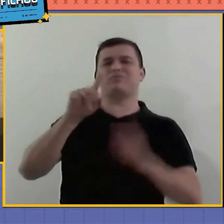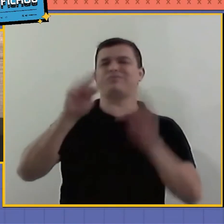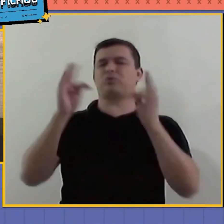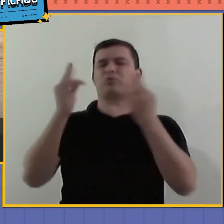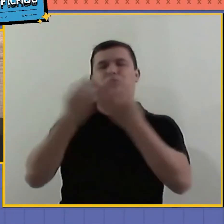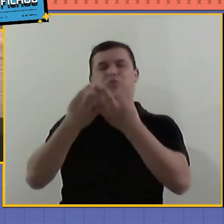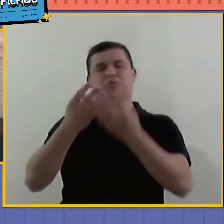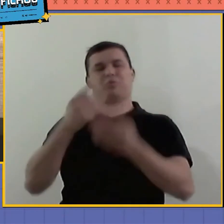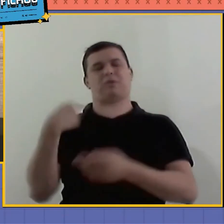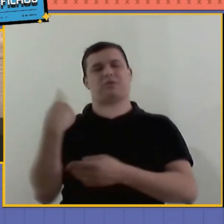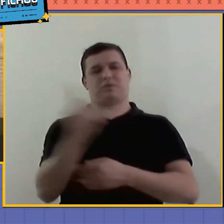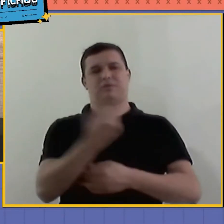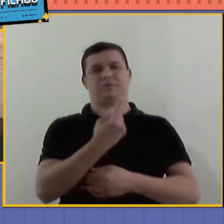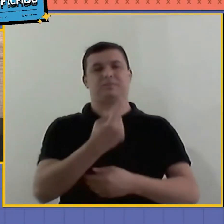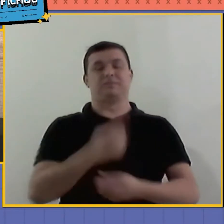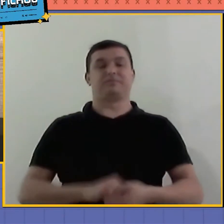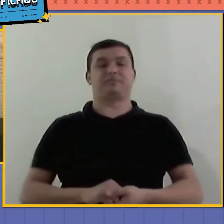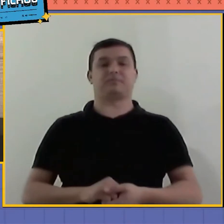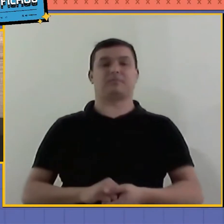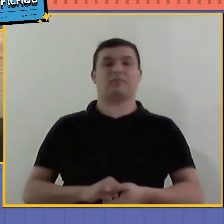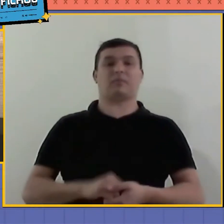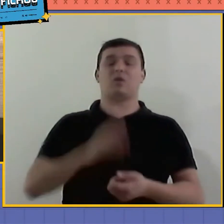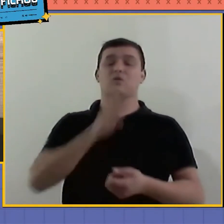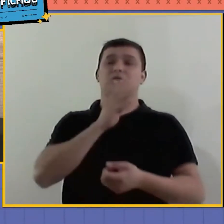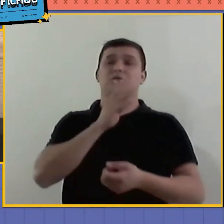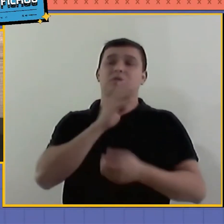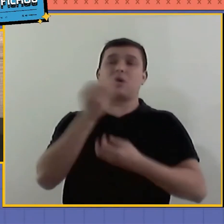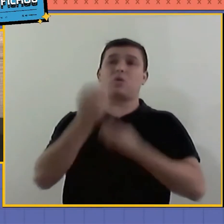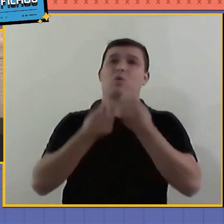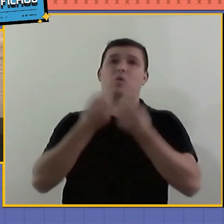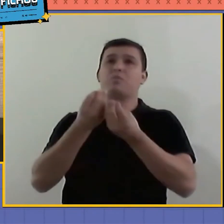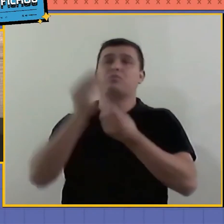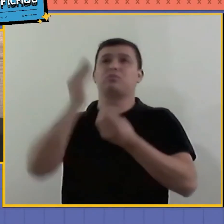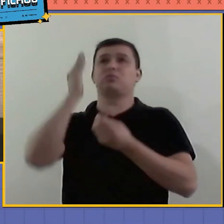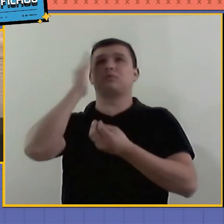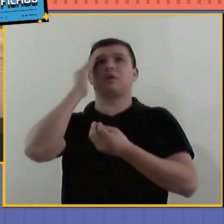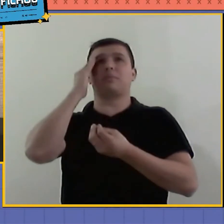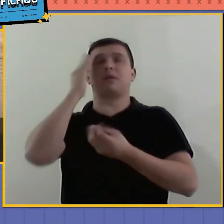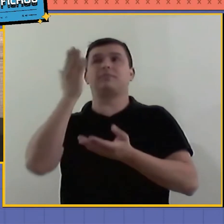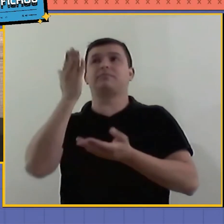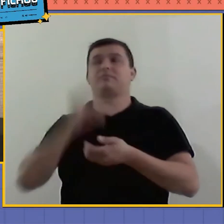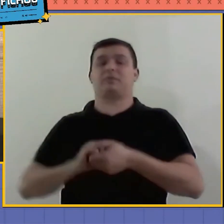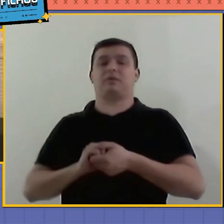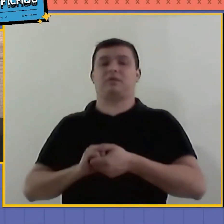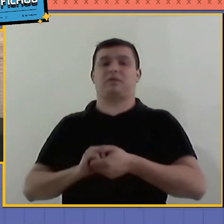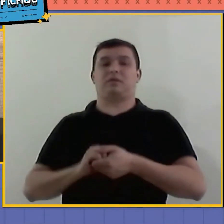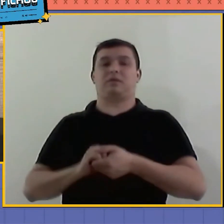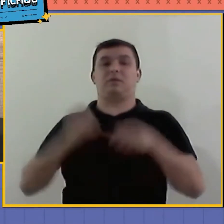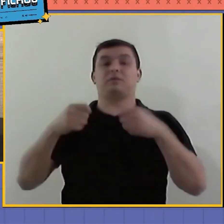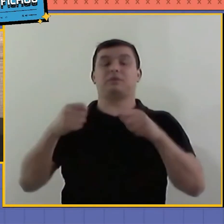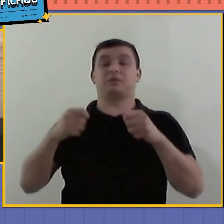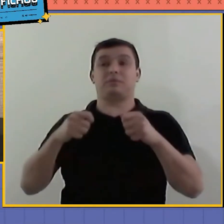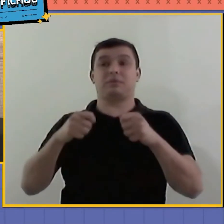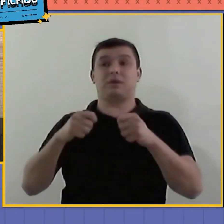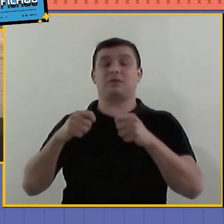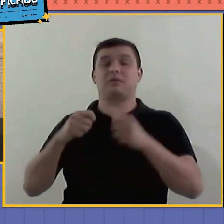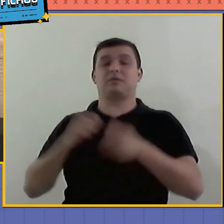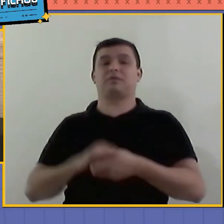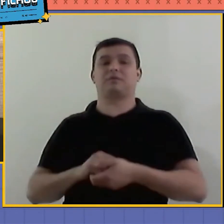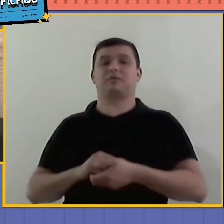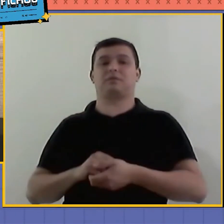mas a gente só vai conhecê-lo e a gente só vai saber que ele é tudo isso se a gente tiver intimidade com ele